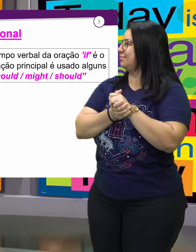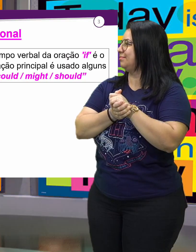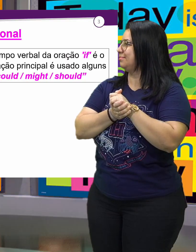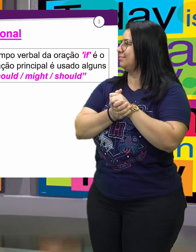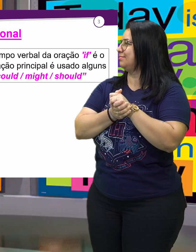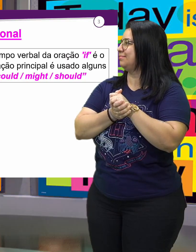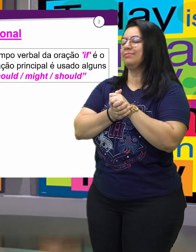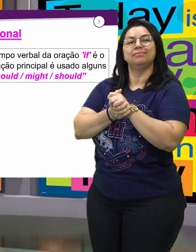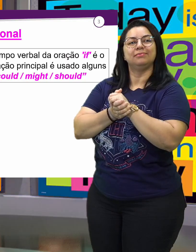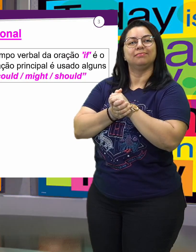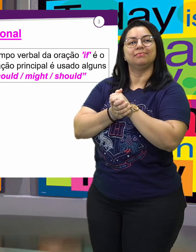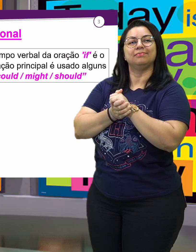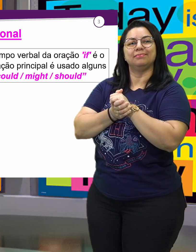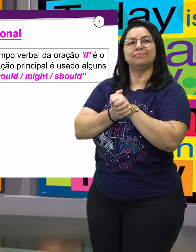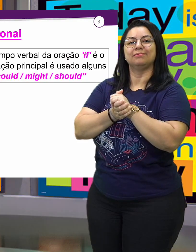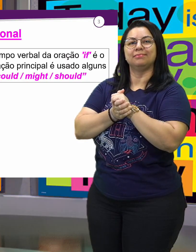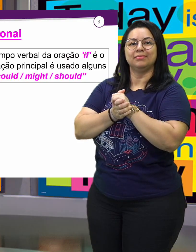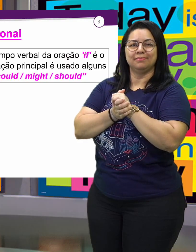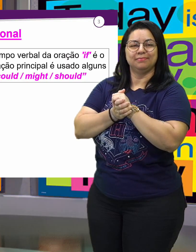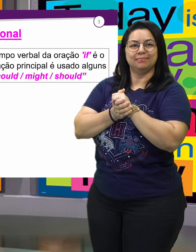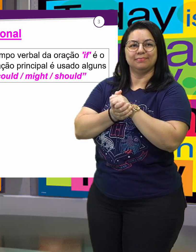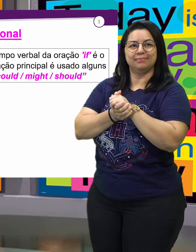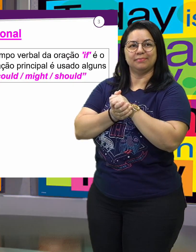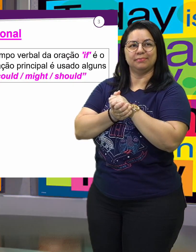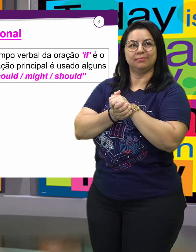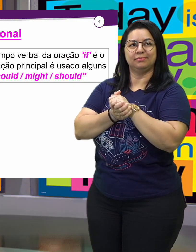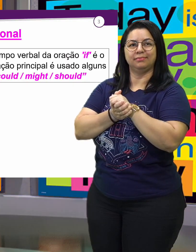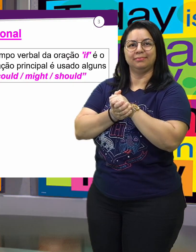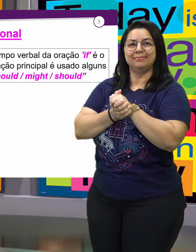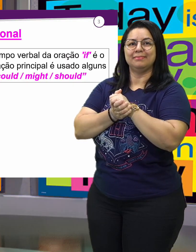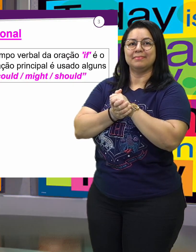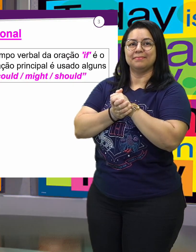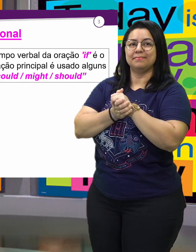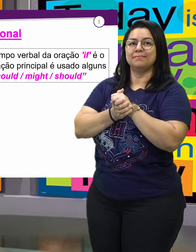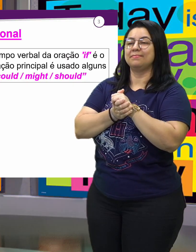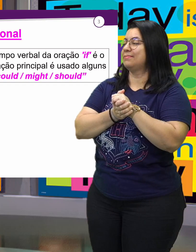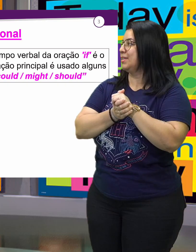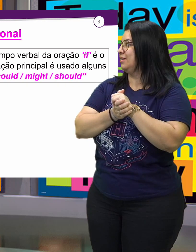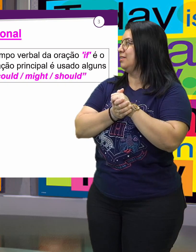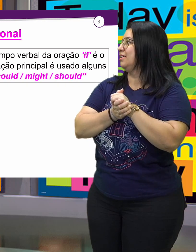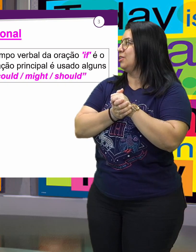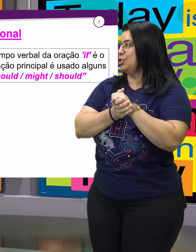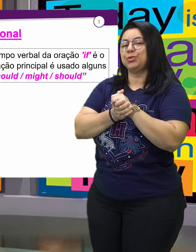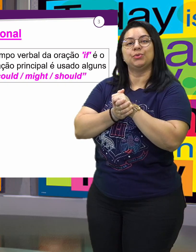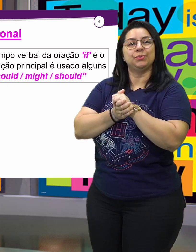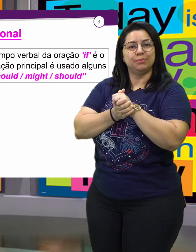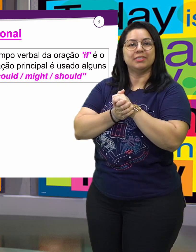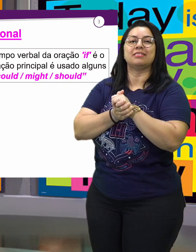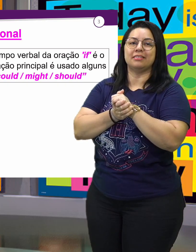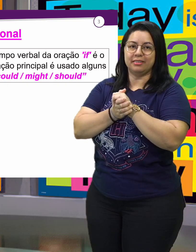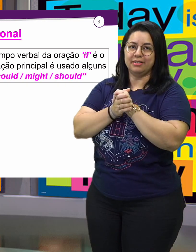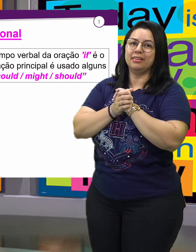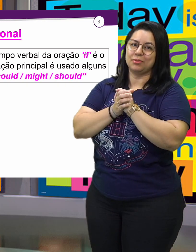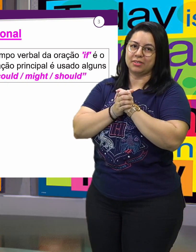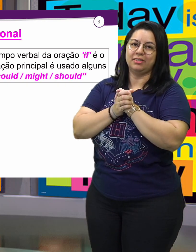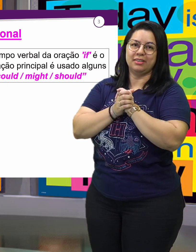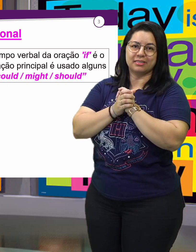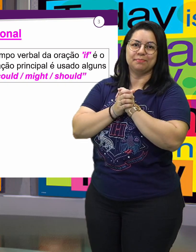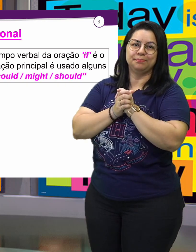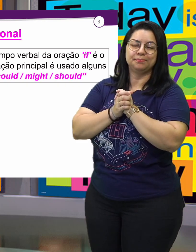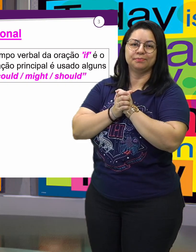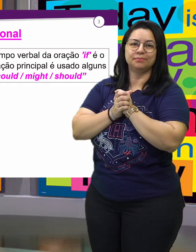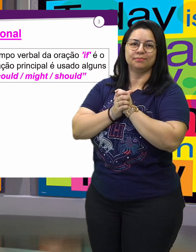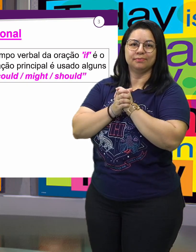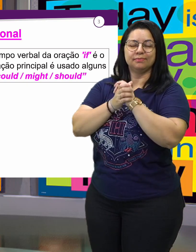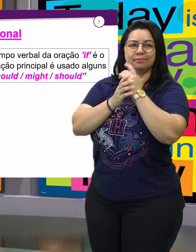simples. E logo em seguida vem esses verbos aqui. Só que eles não vão vir sozinhos, eles sempre vêm acompanhados de um verbo principal. Sim, com